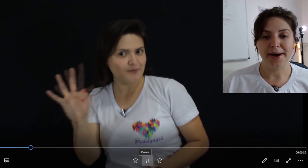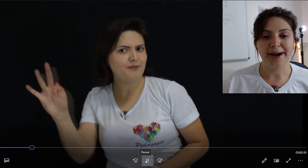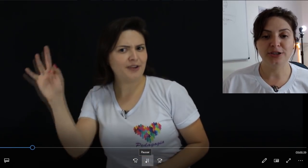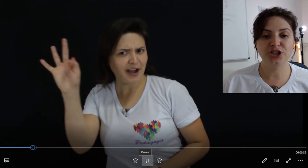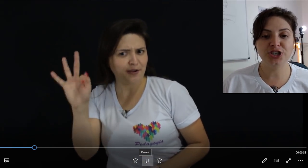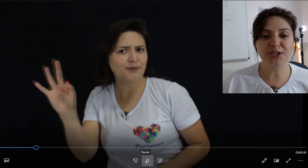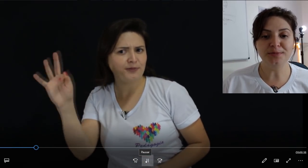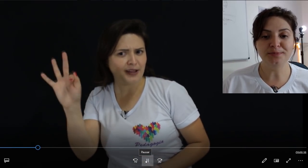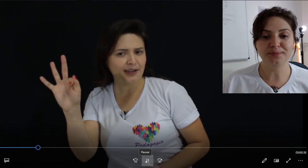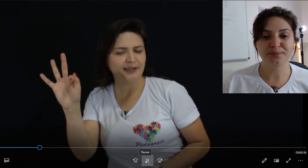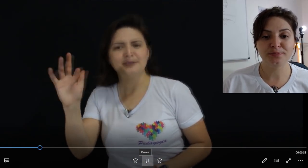faculdade,